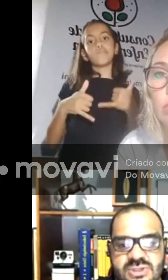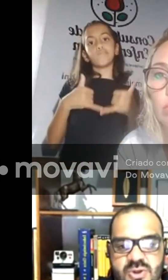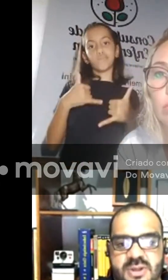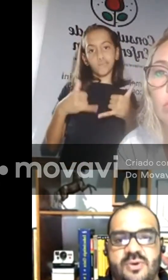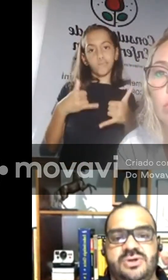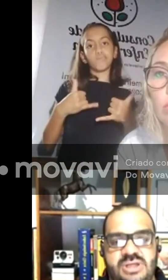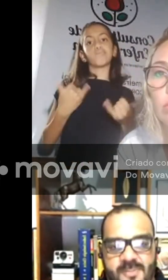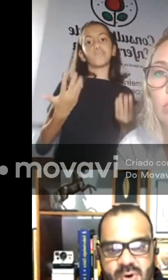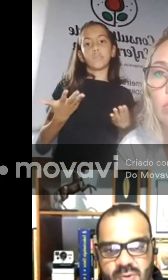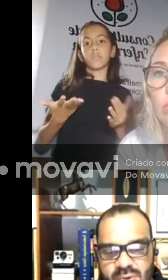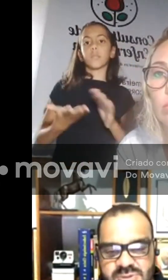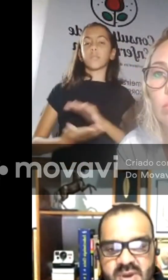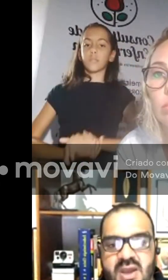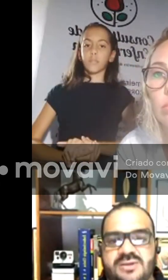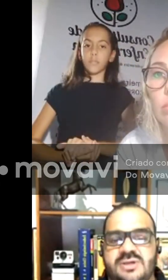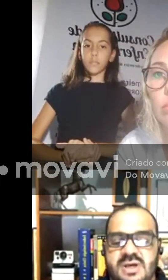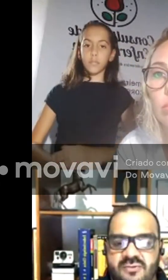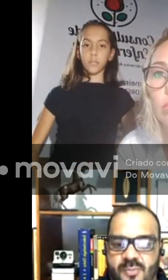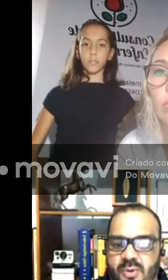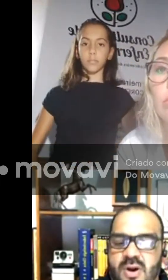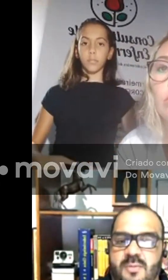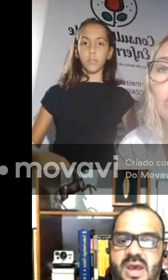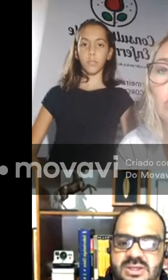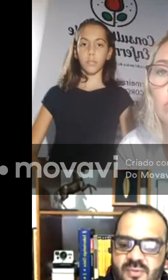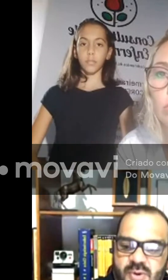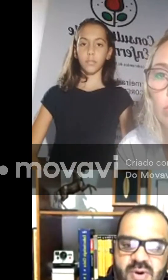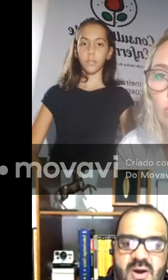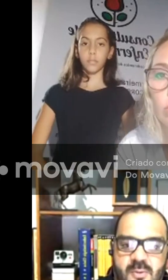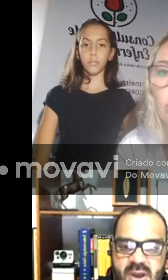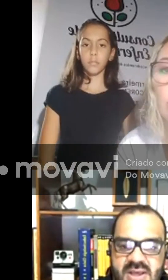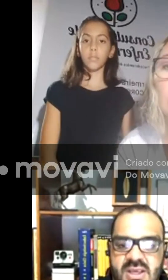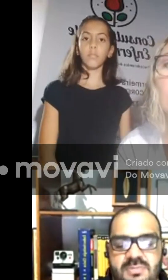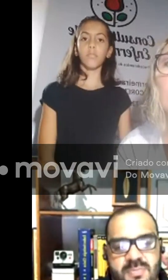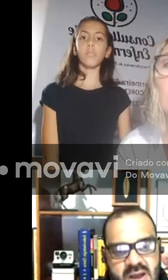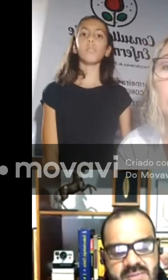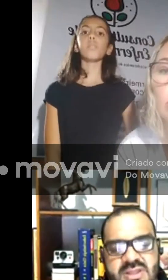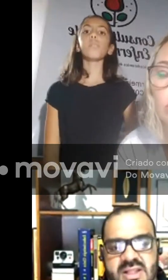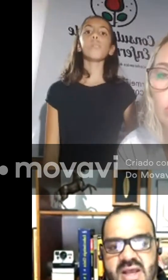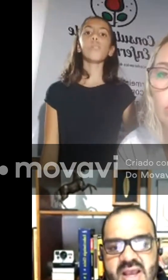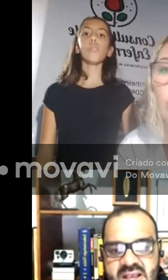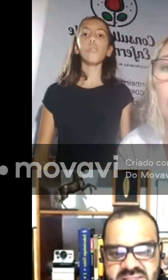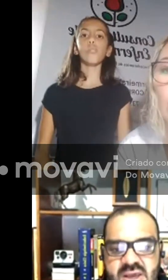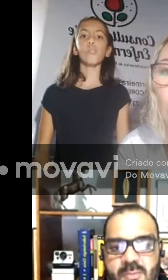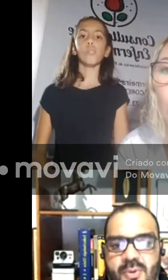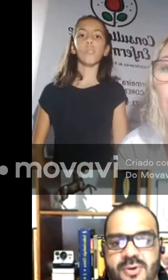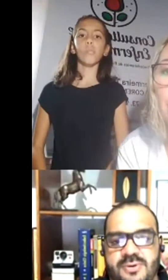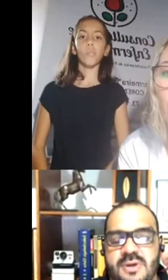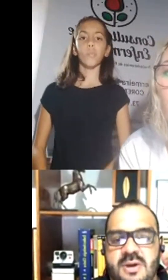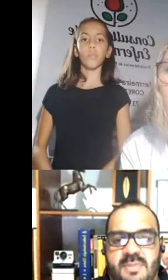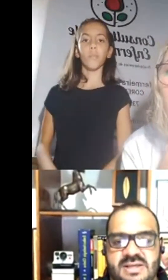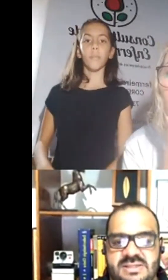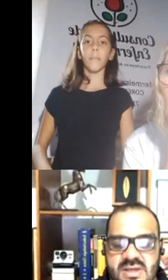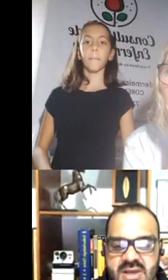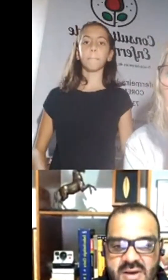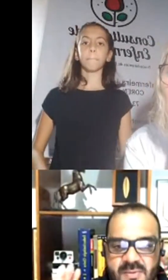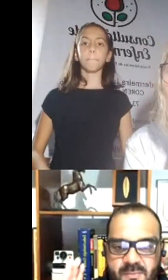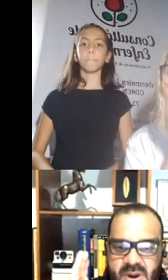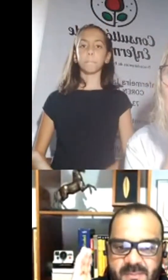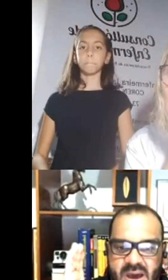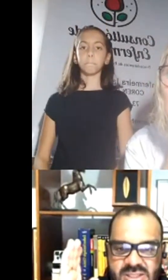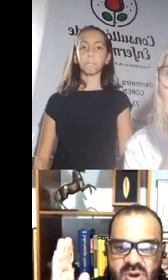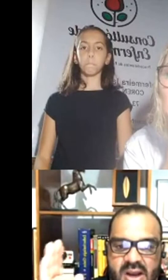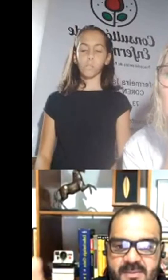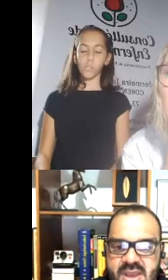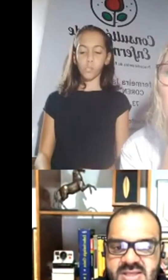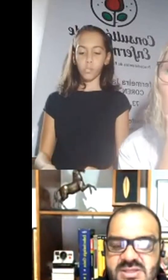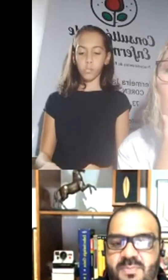eu tenho sintomatologia, procuro os meios, vou procurar um médico, vou procurar a equipe para me tratar. Esse que é o Um ponto. apoio. Mas É.